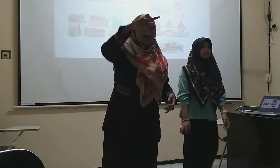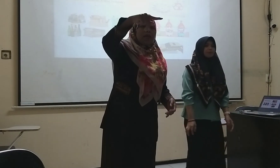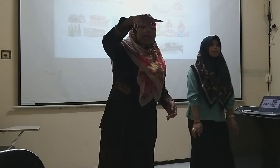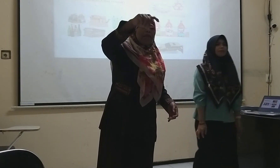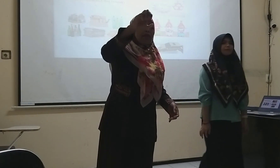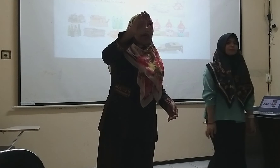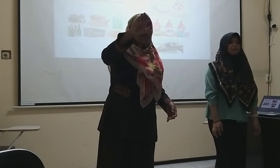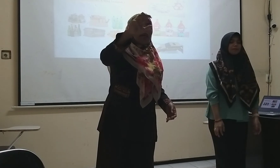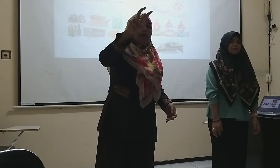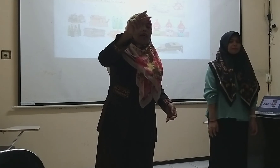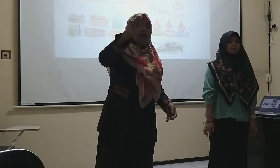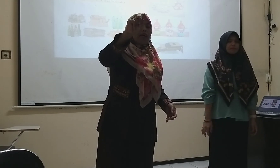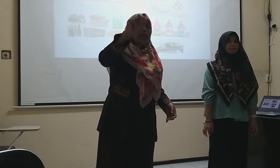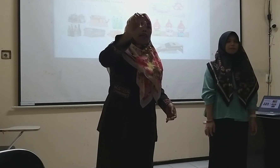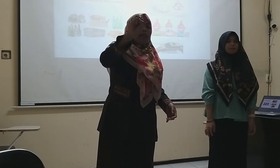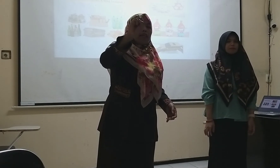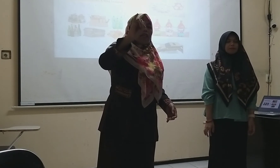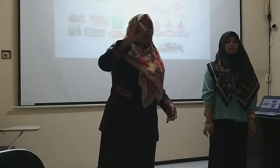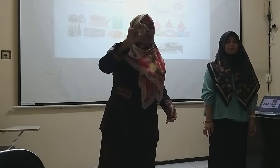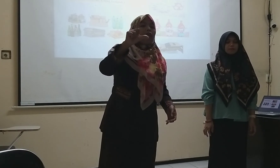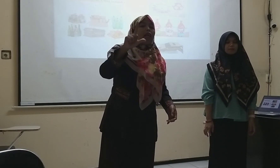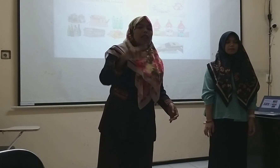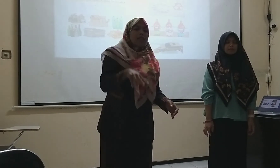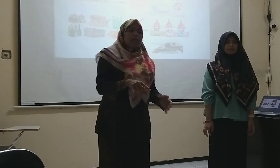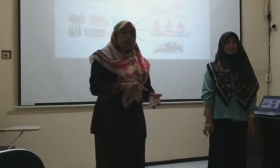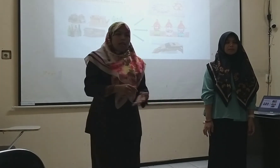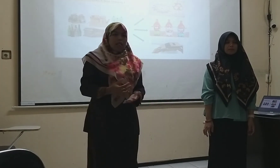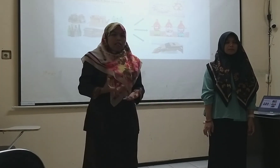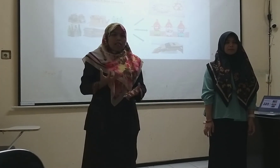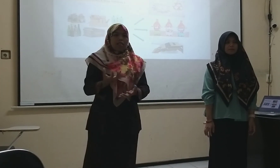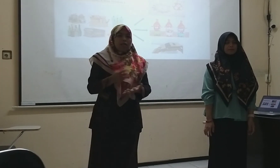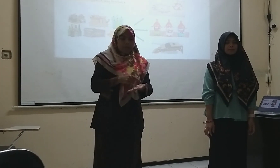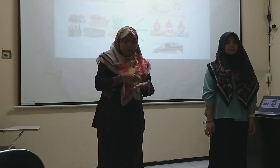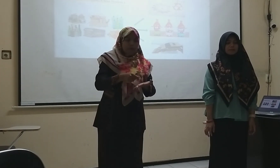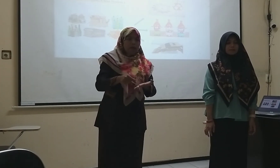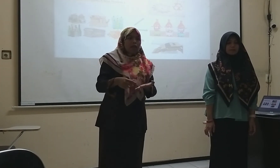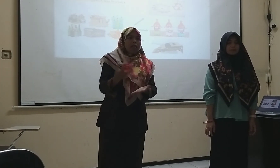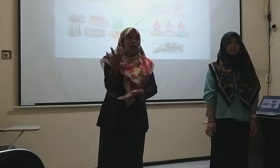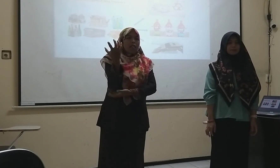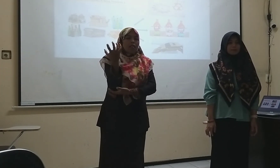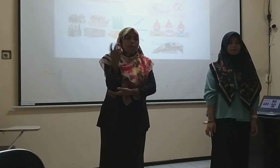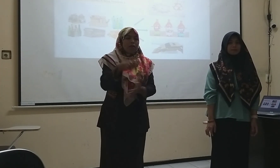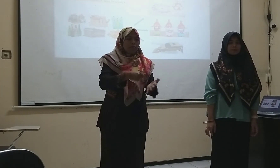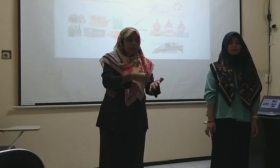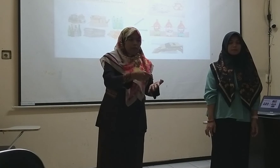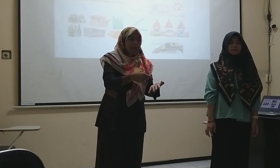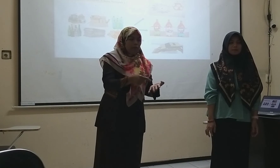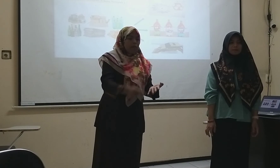Taruh jadi.